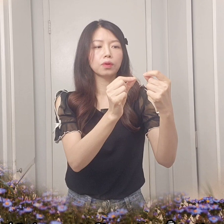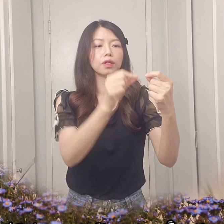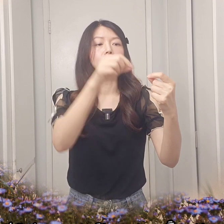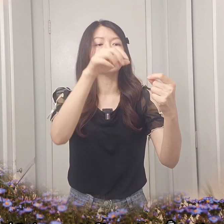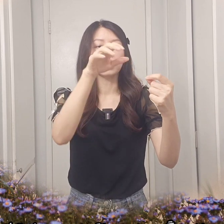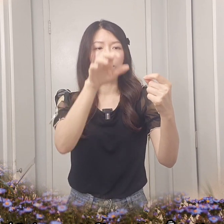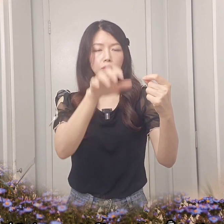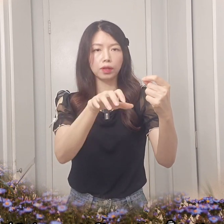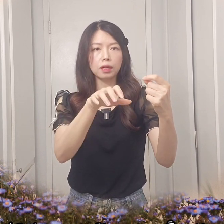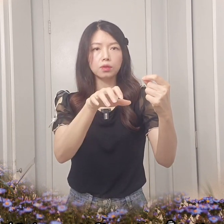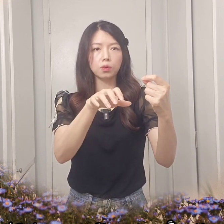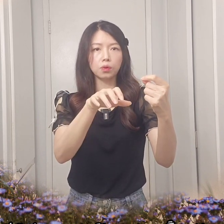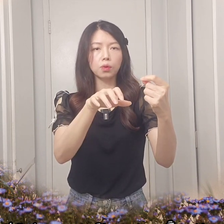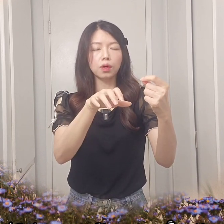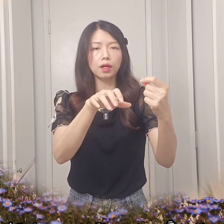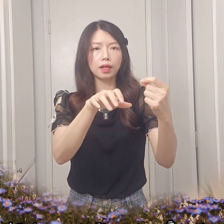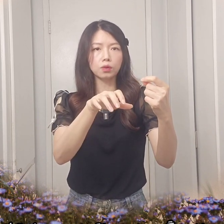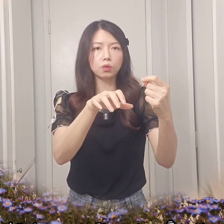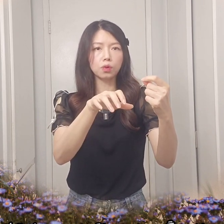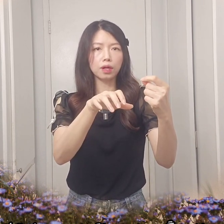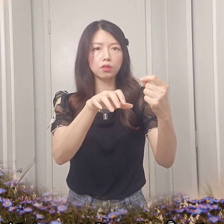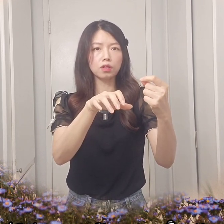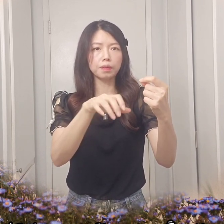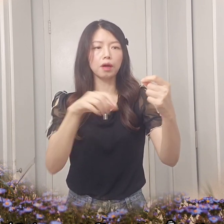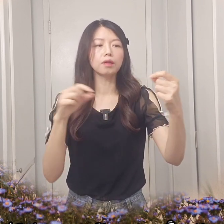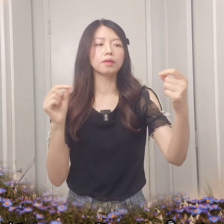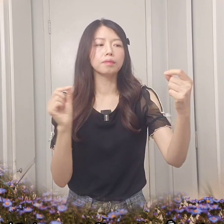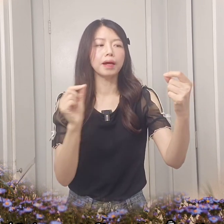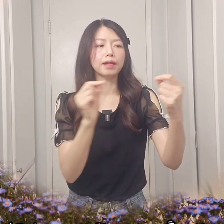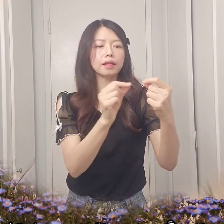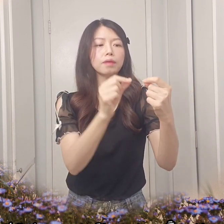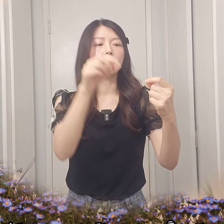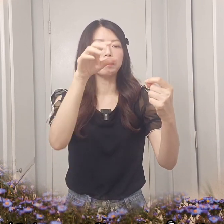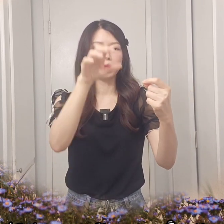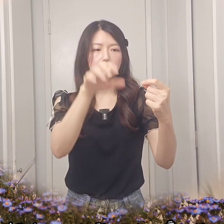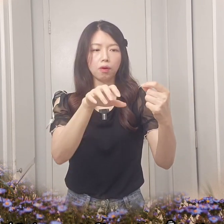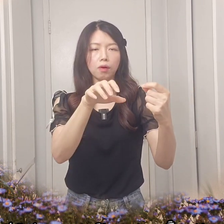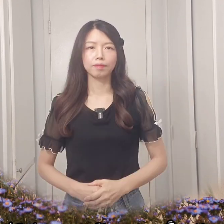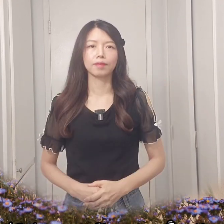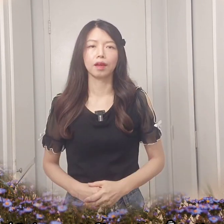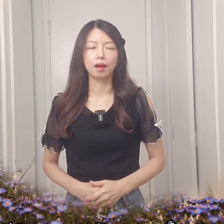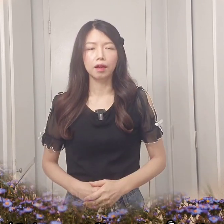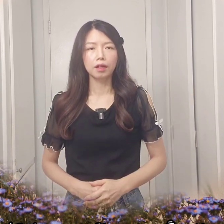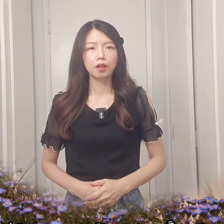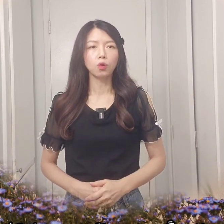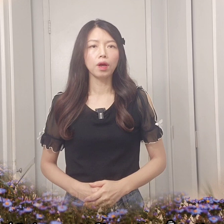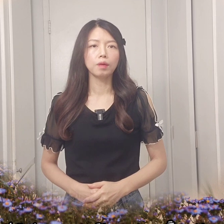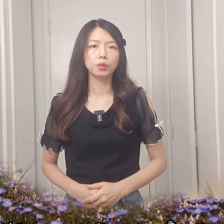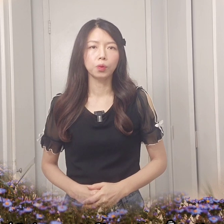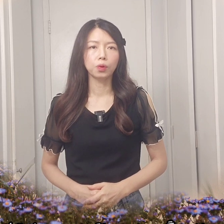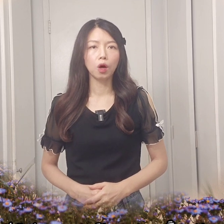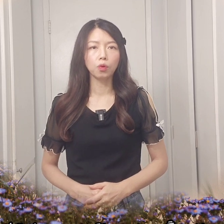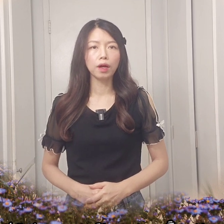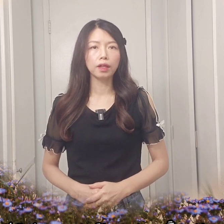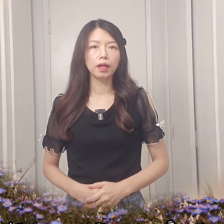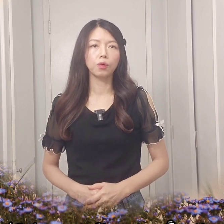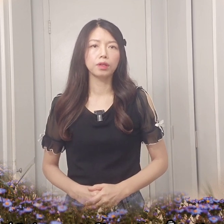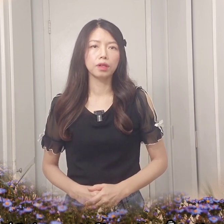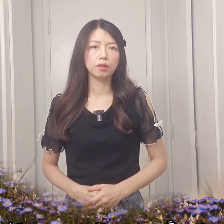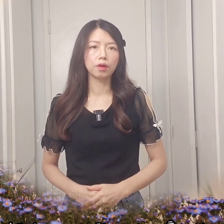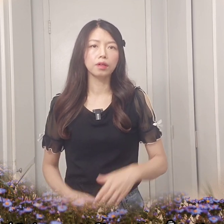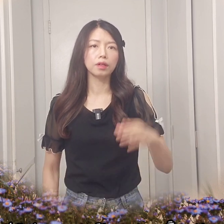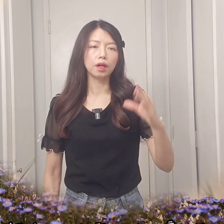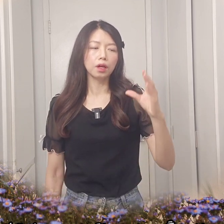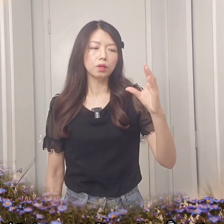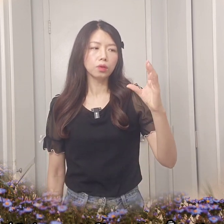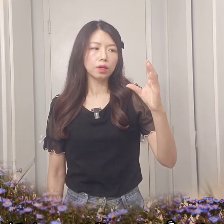가깝고 그리고 그 장소, 다른 손으로 장소 수어를 해주시면 말씀 앞에서 경외함으로 경외하다라고 한